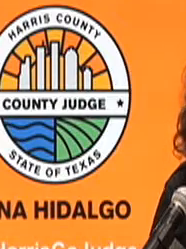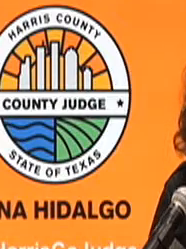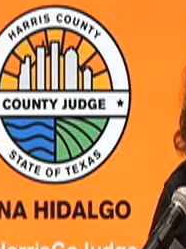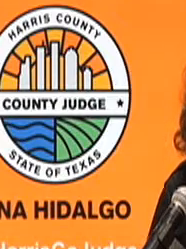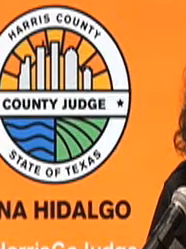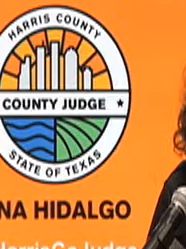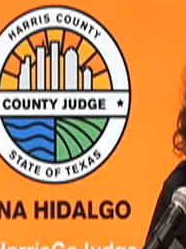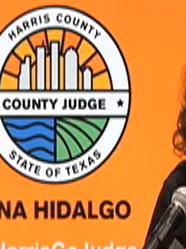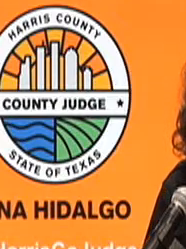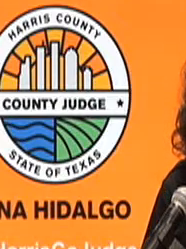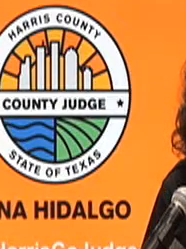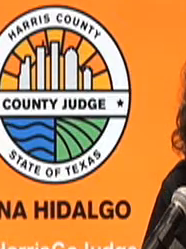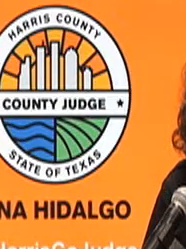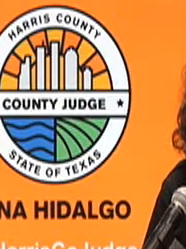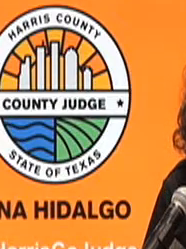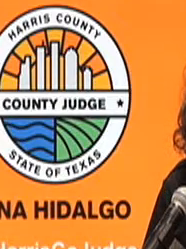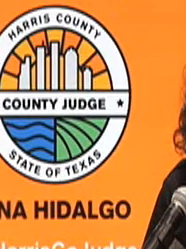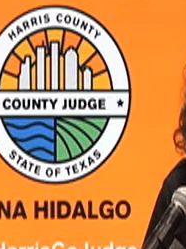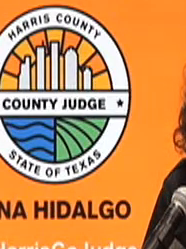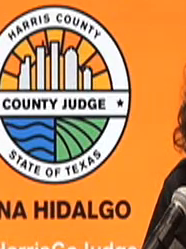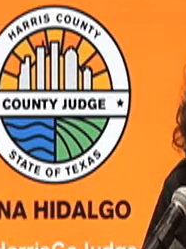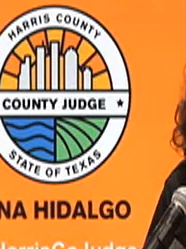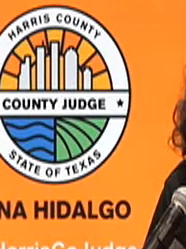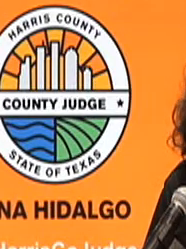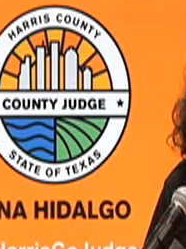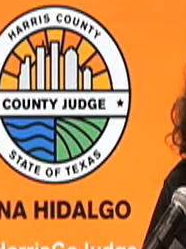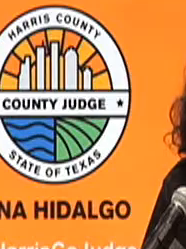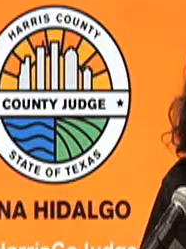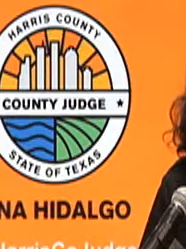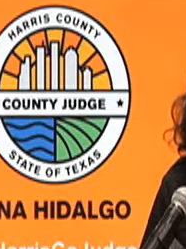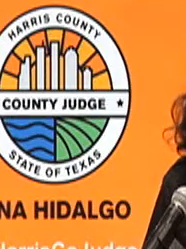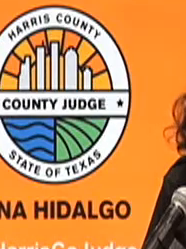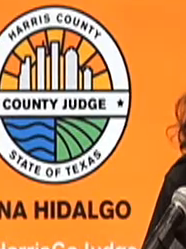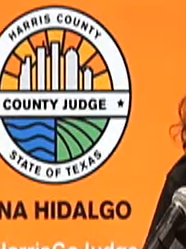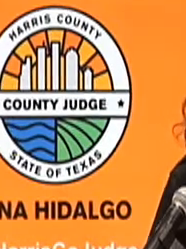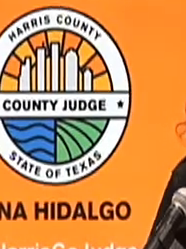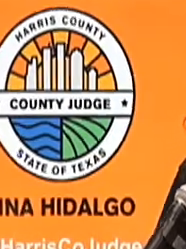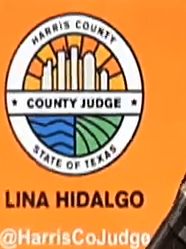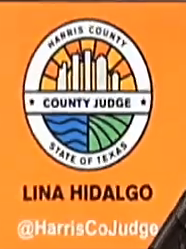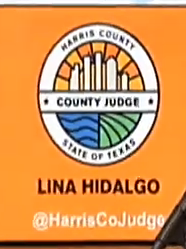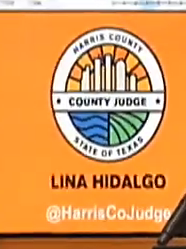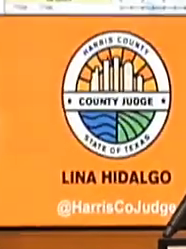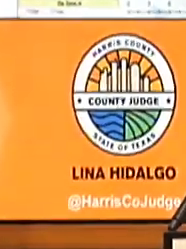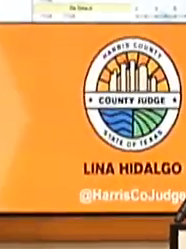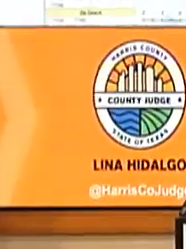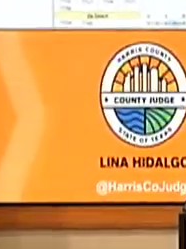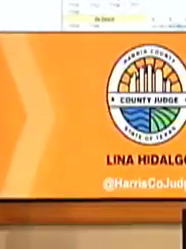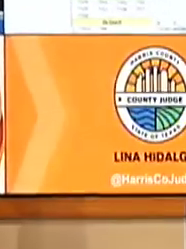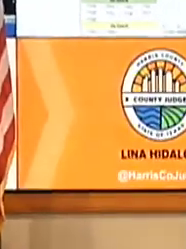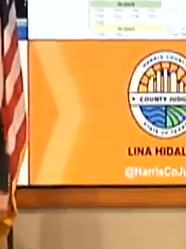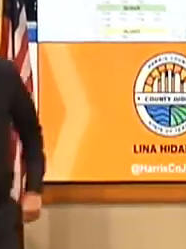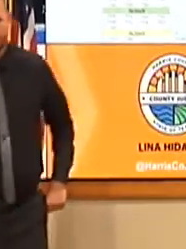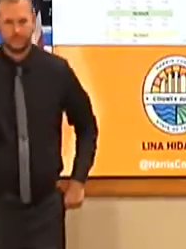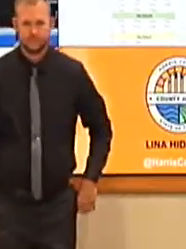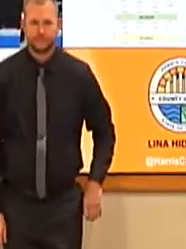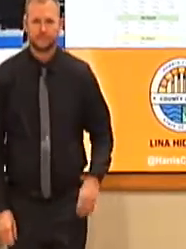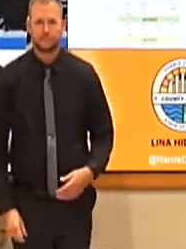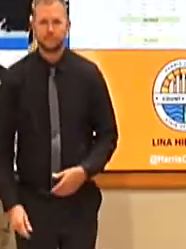favor, evacúen. Muchas gracias. We'll take questions now.